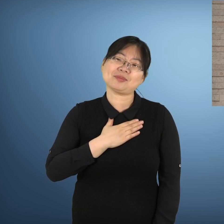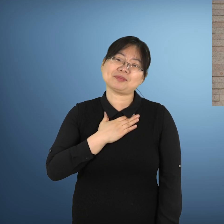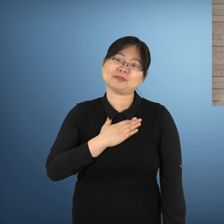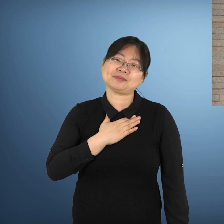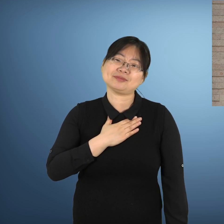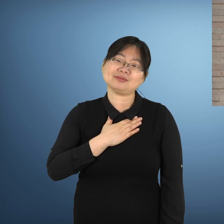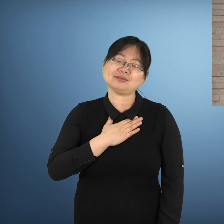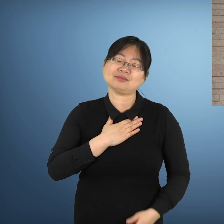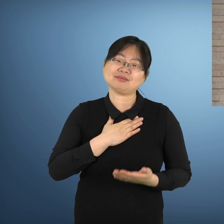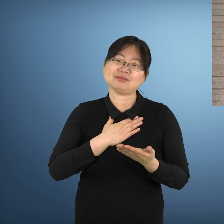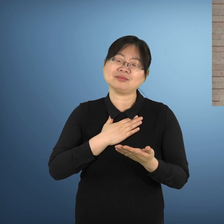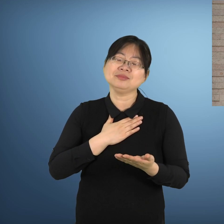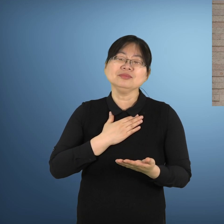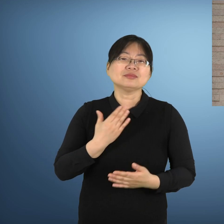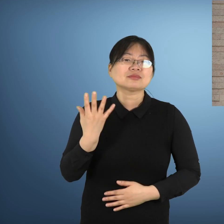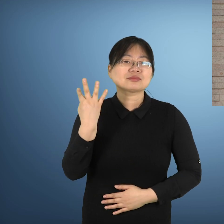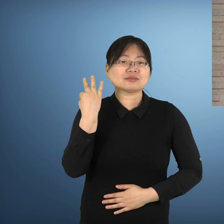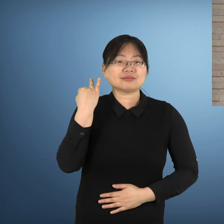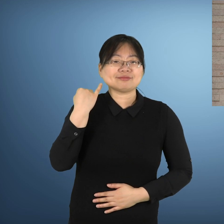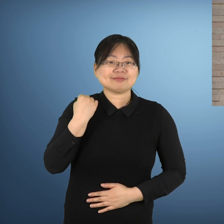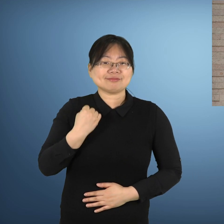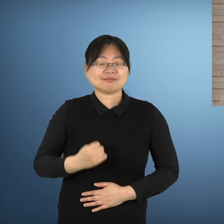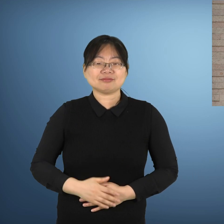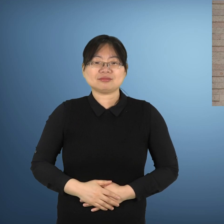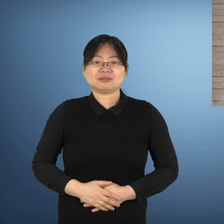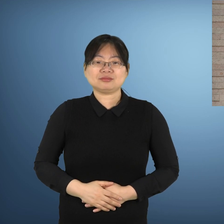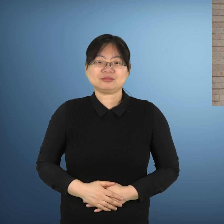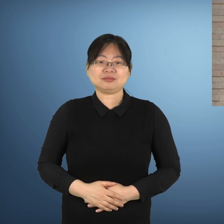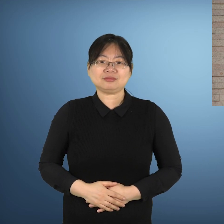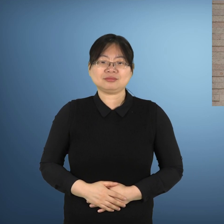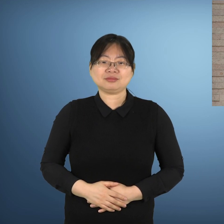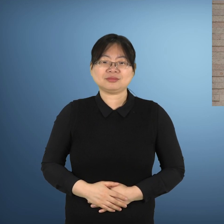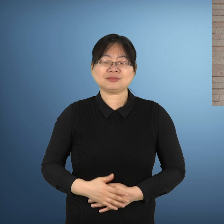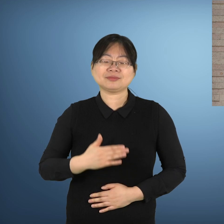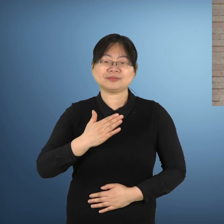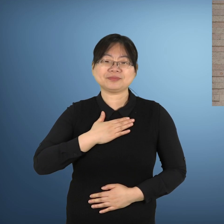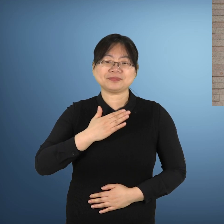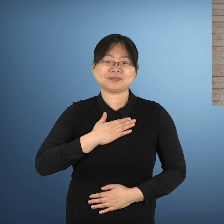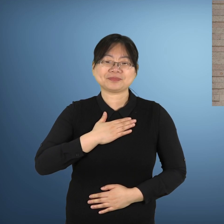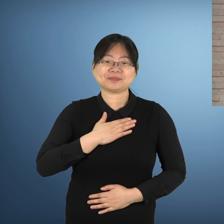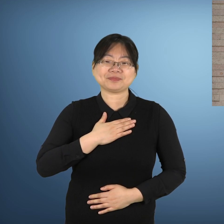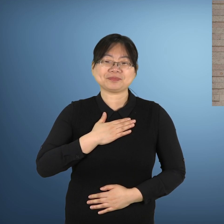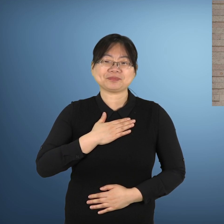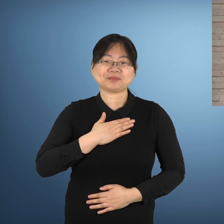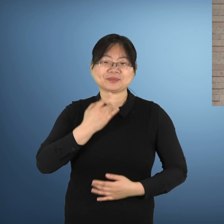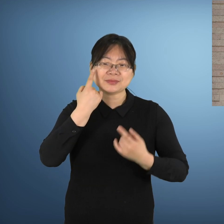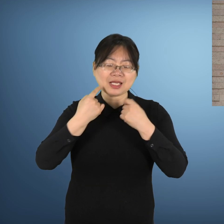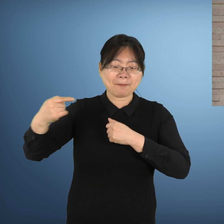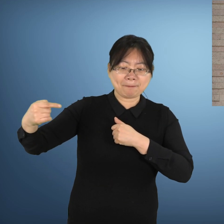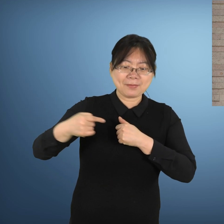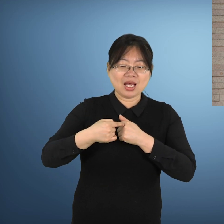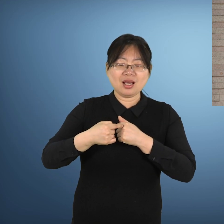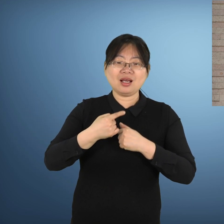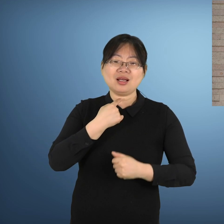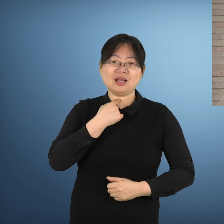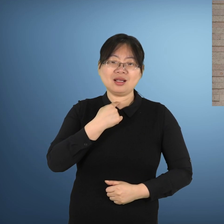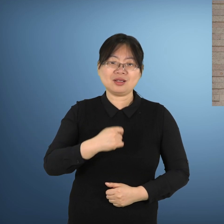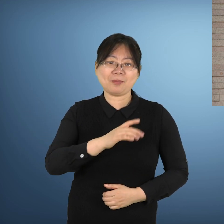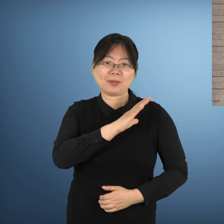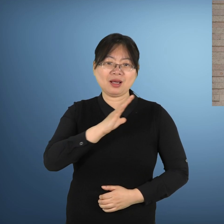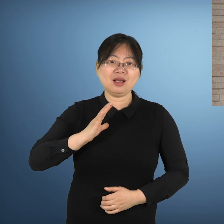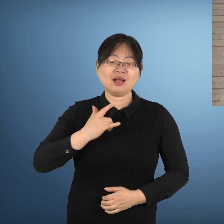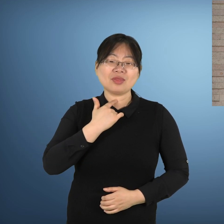여러분, 얼마 전 자기 가슴에 비수를 꽂고 등을 진